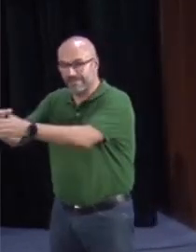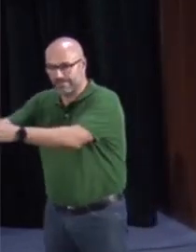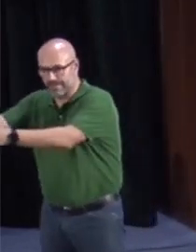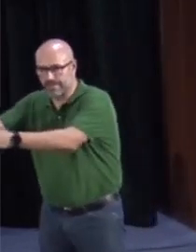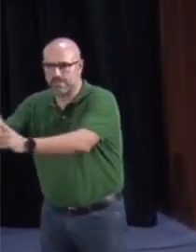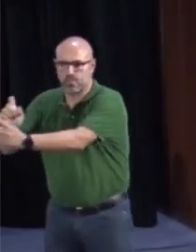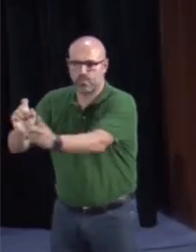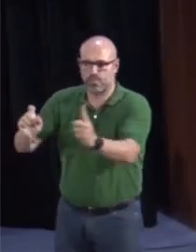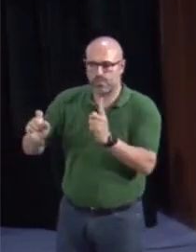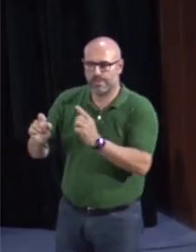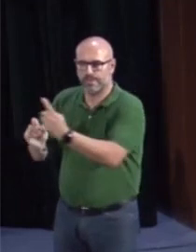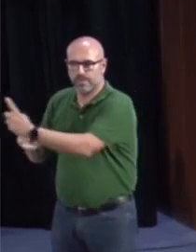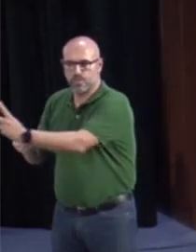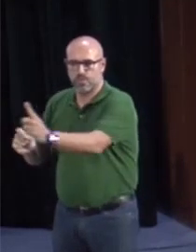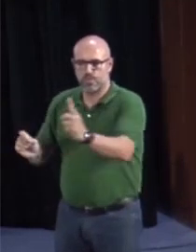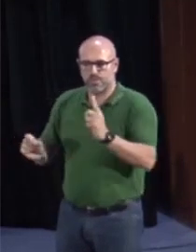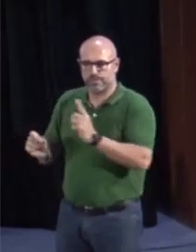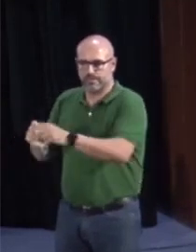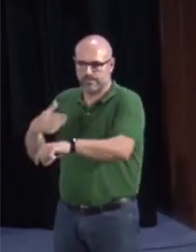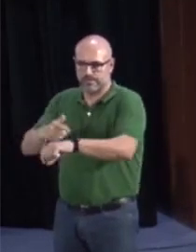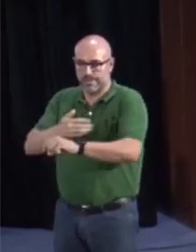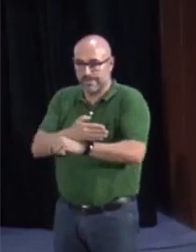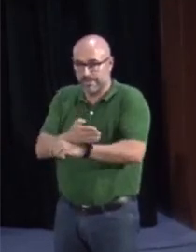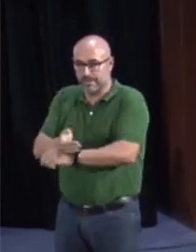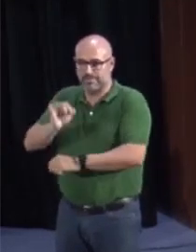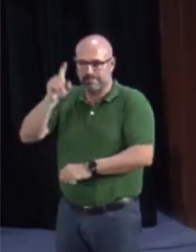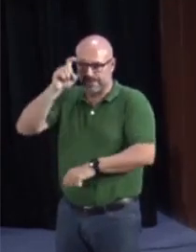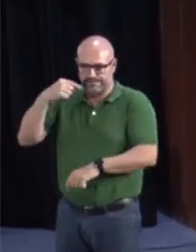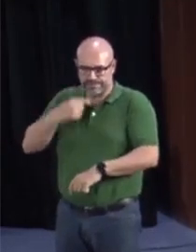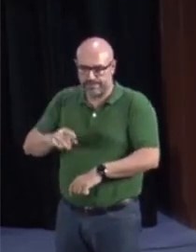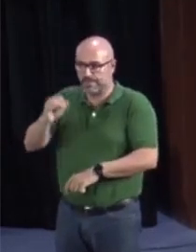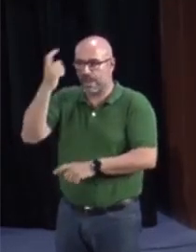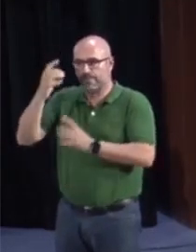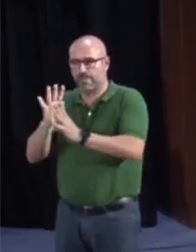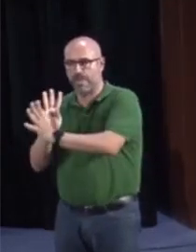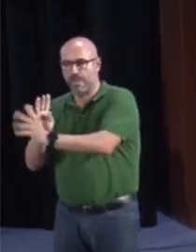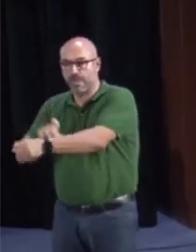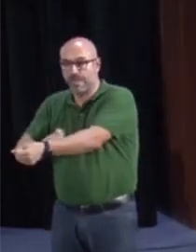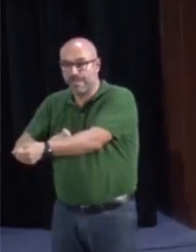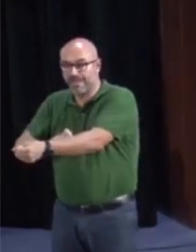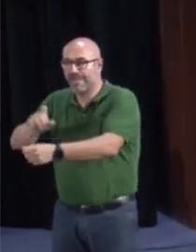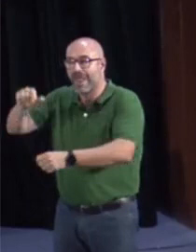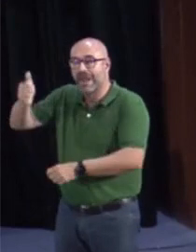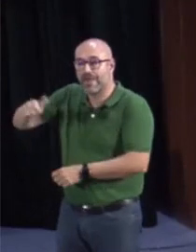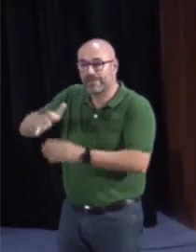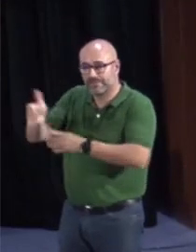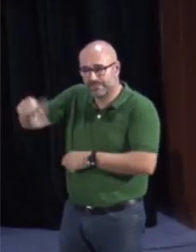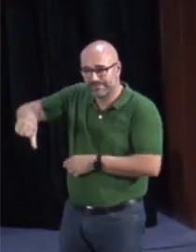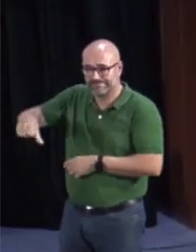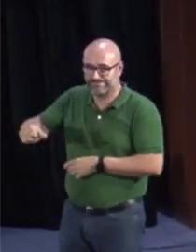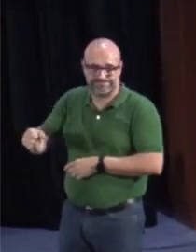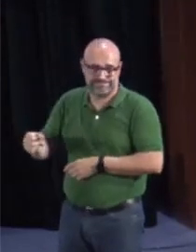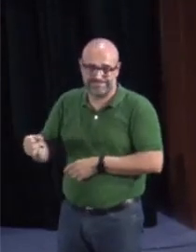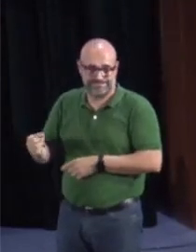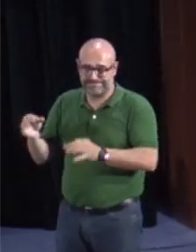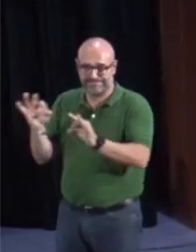¿no?, que podemos hacer. Es cierto que tiene algunas faltas, algunas cosas que nosotros podemos mejorar. Por ejemplo, el defecto que le vimos es